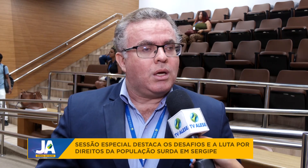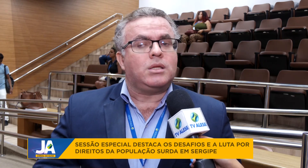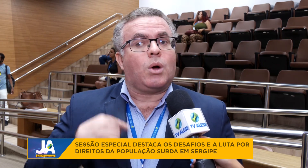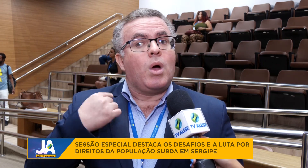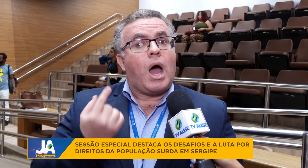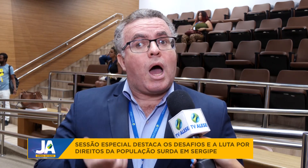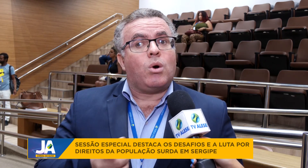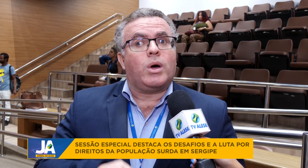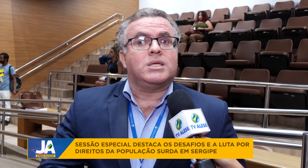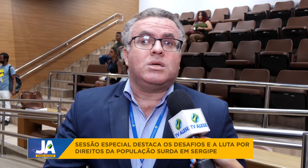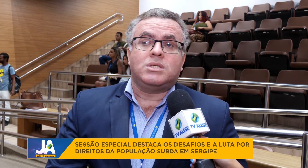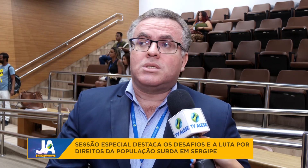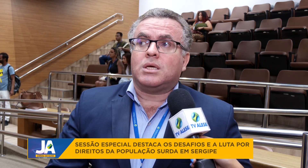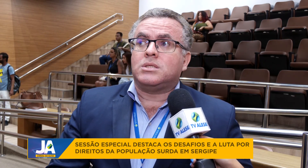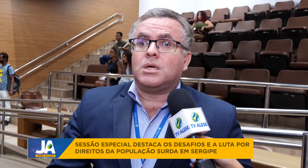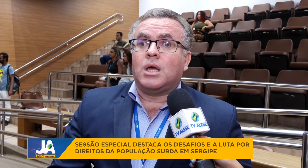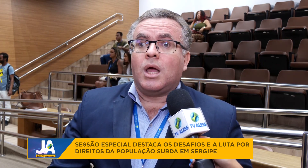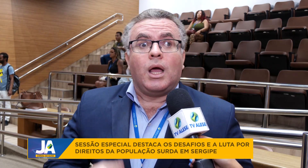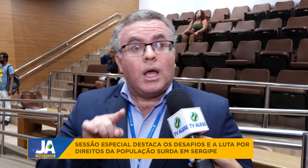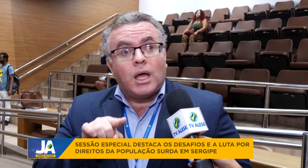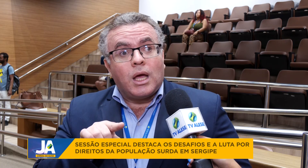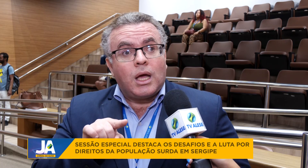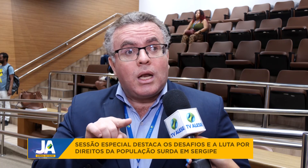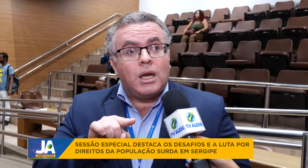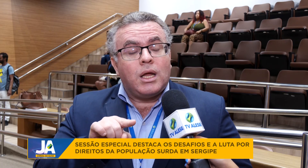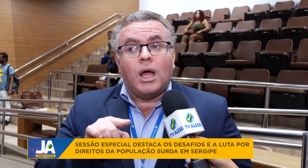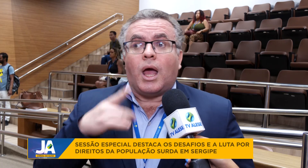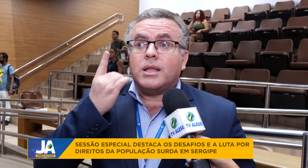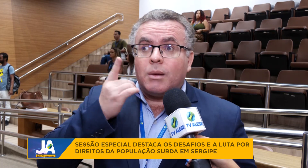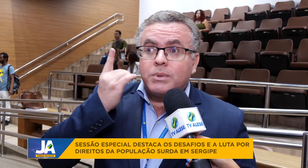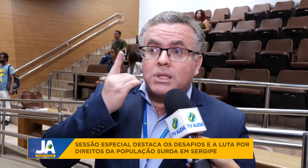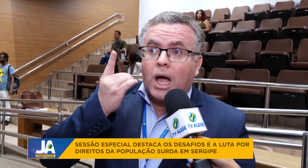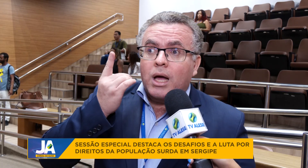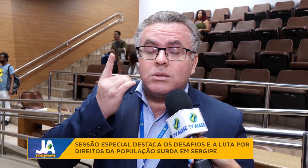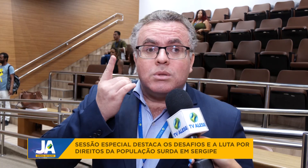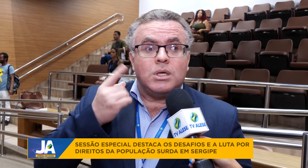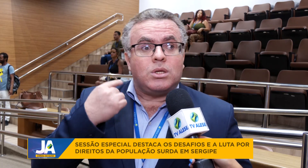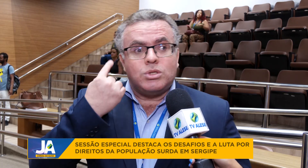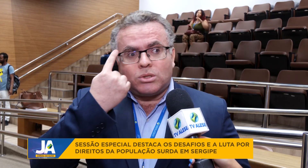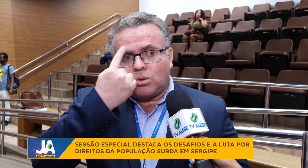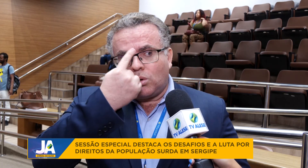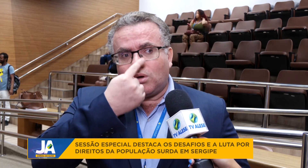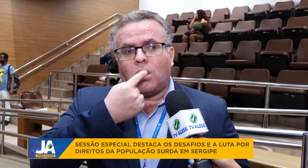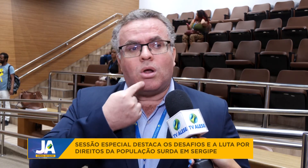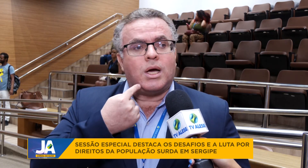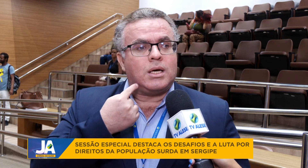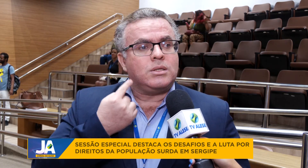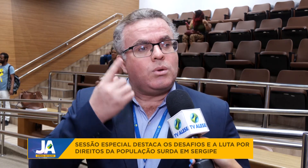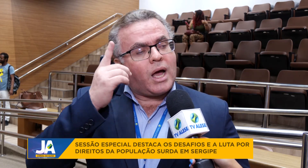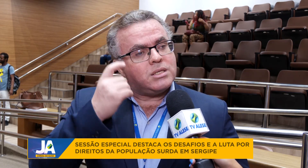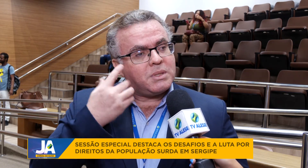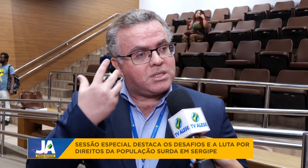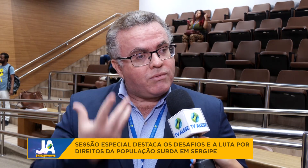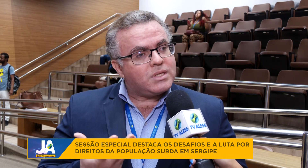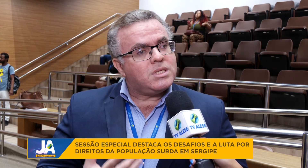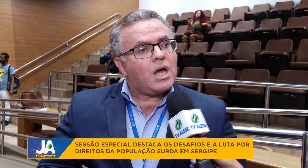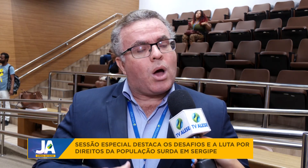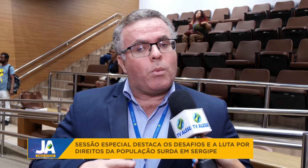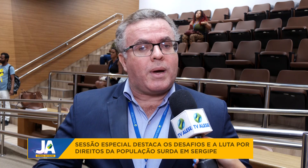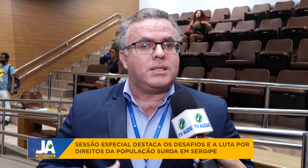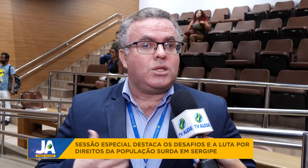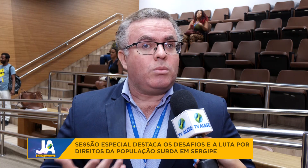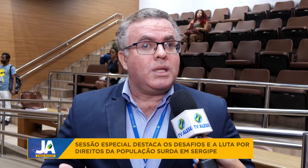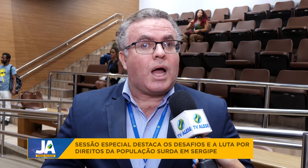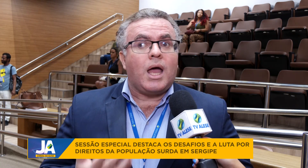então agora se eu dissesse ele é deputado Então já tô colocando a expressão